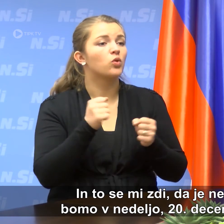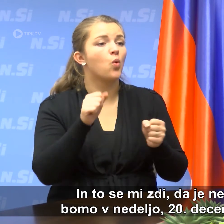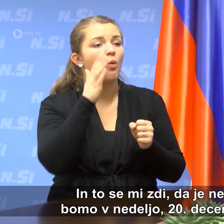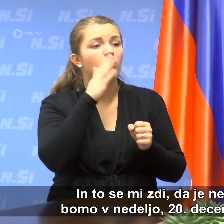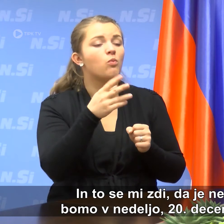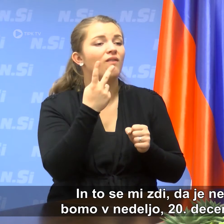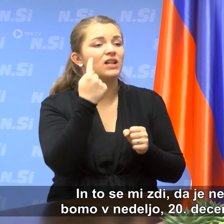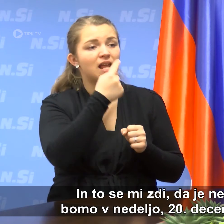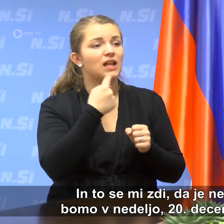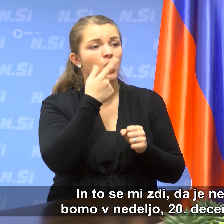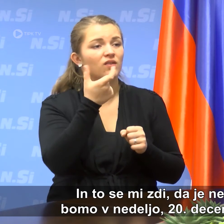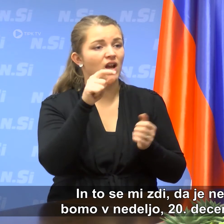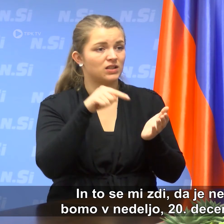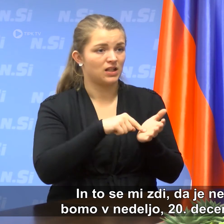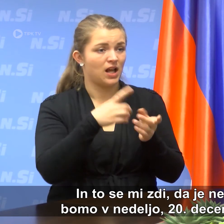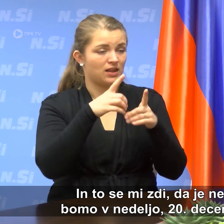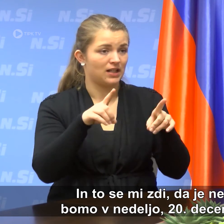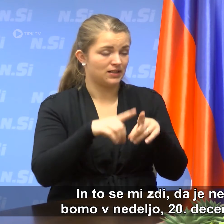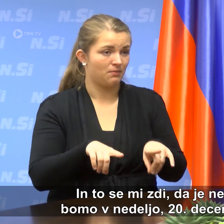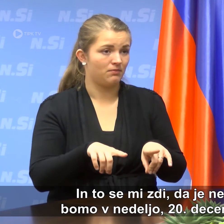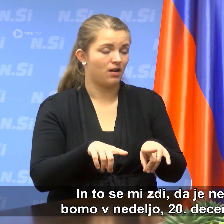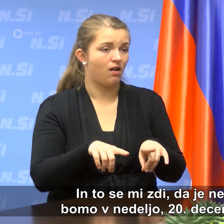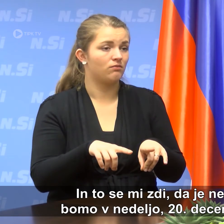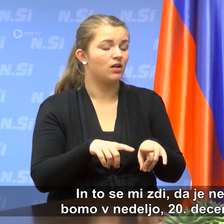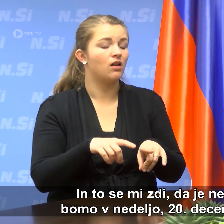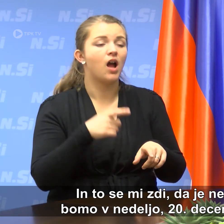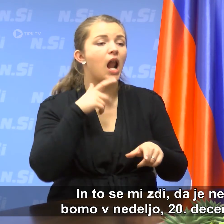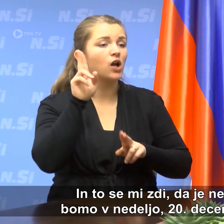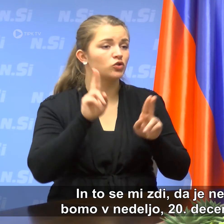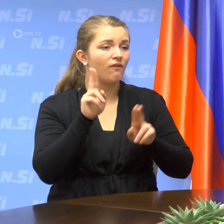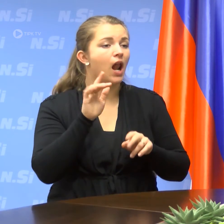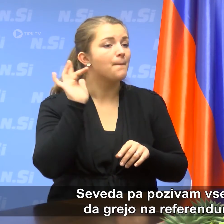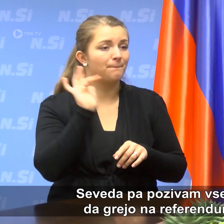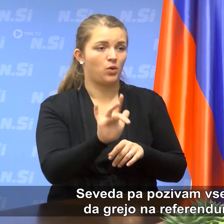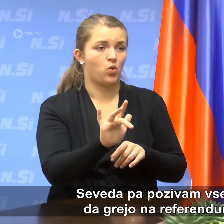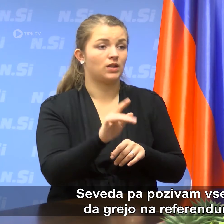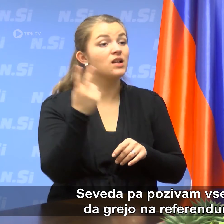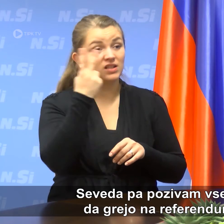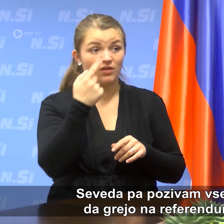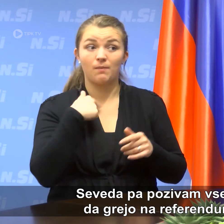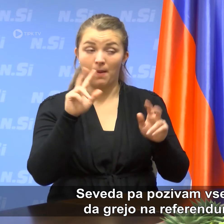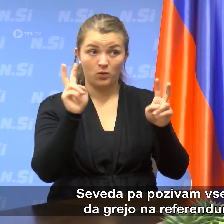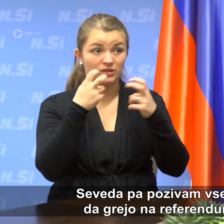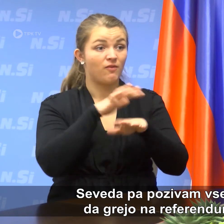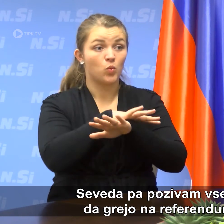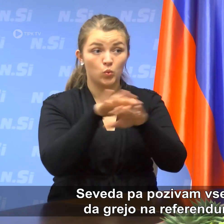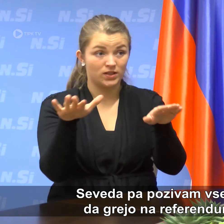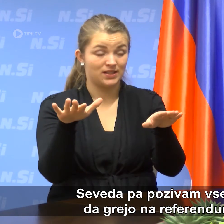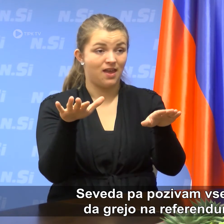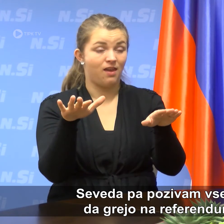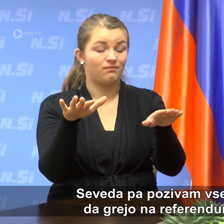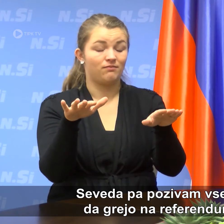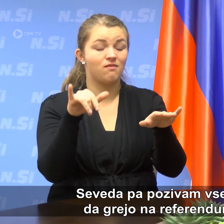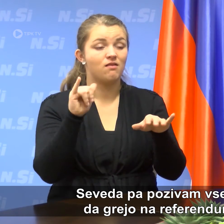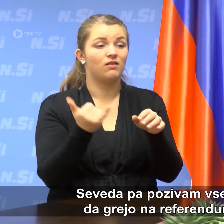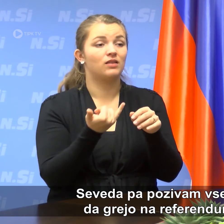20. decembra glasovali proti. Seveda pa pozivam vse, da grejo na